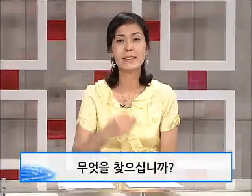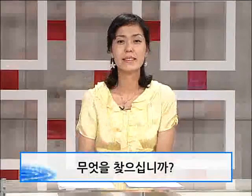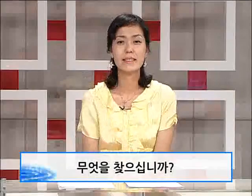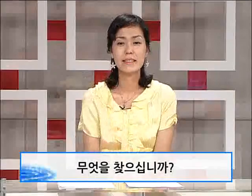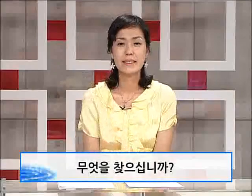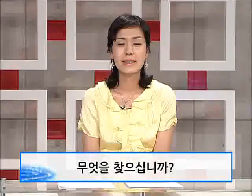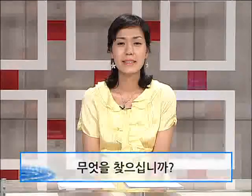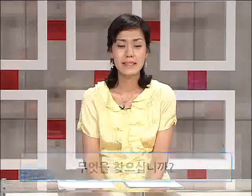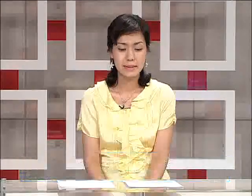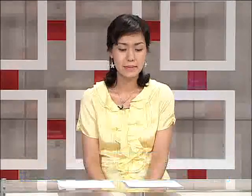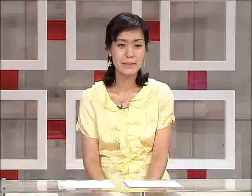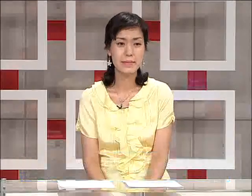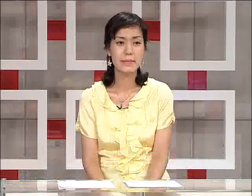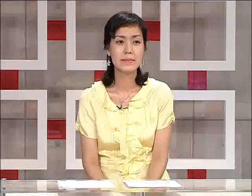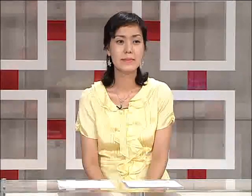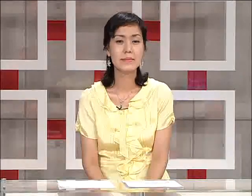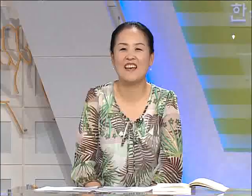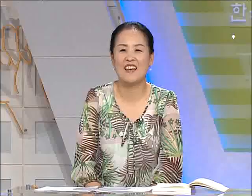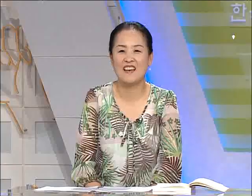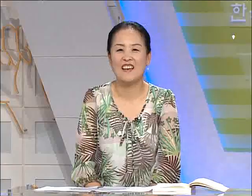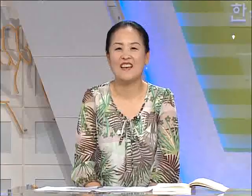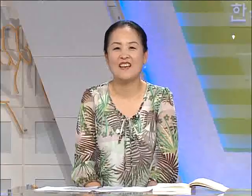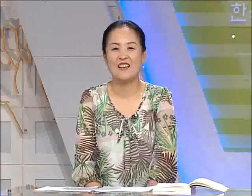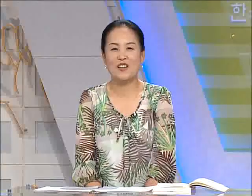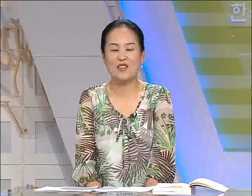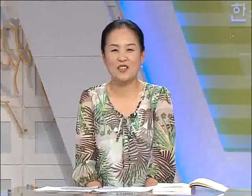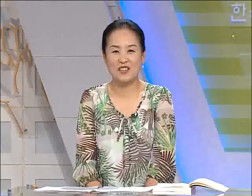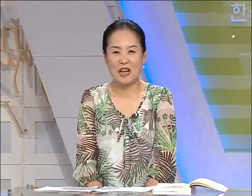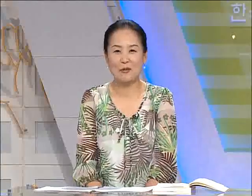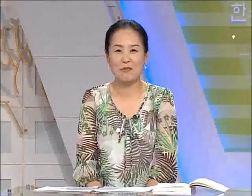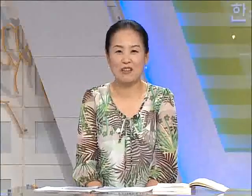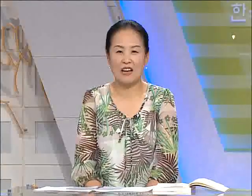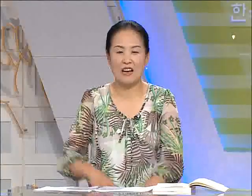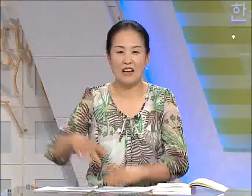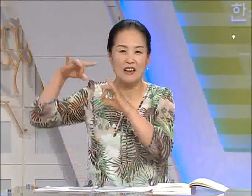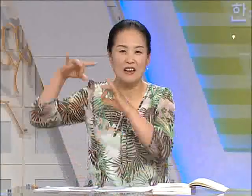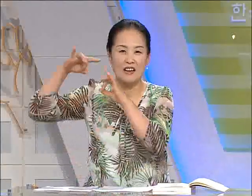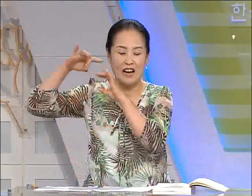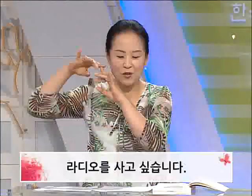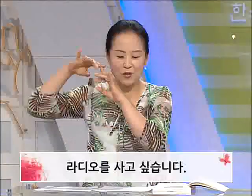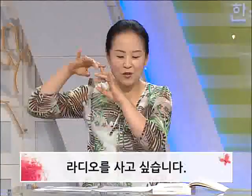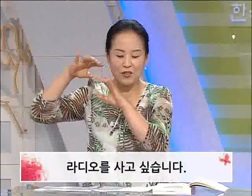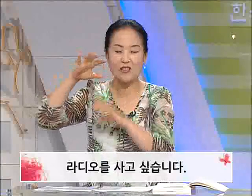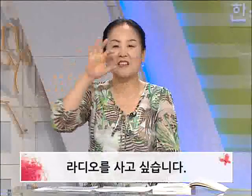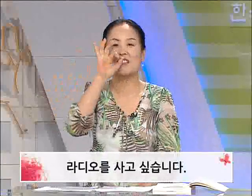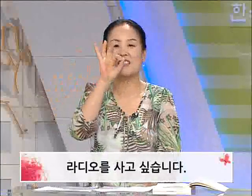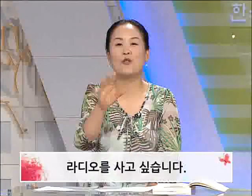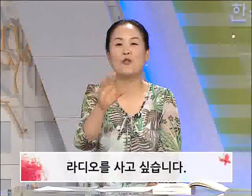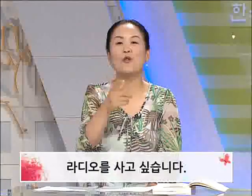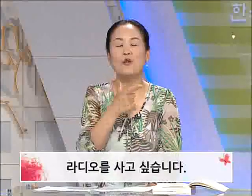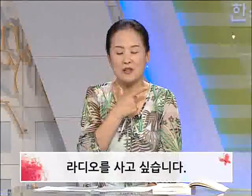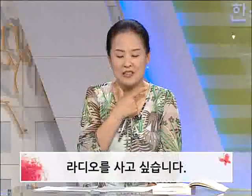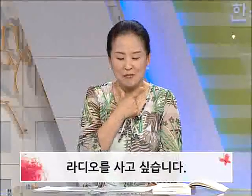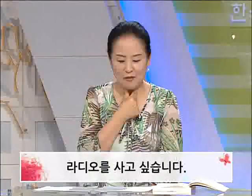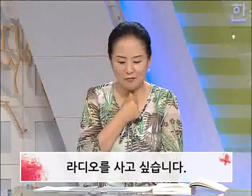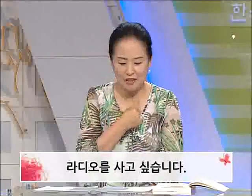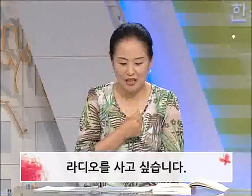네, 잘해주셨습니다. 네, 이어지는 답입니다. 라디오를 사고 싶습니다.